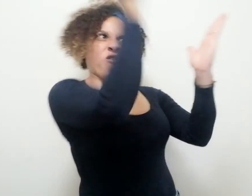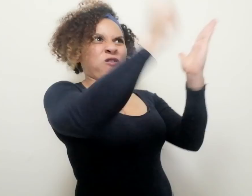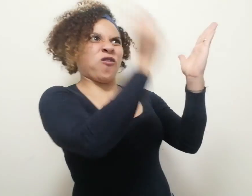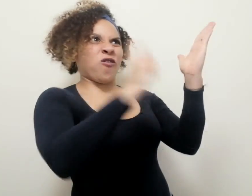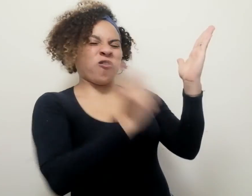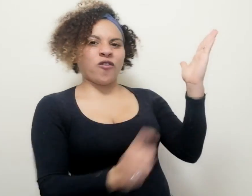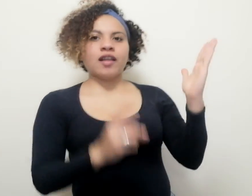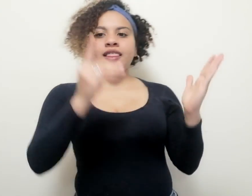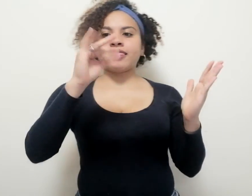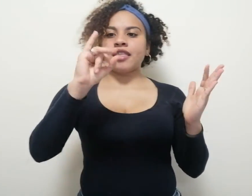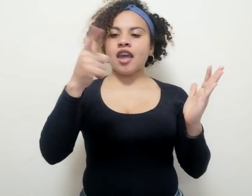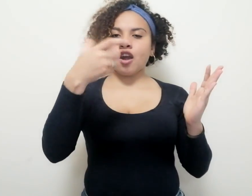Becerra,